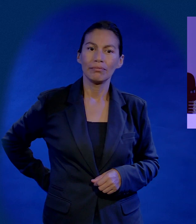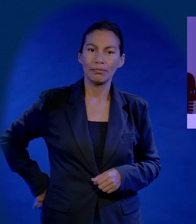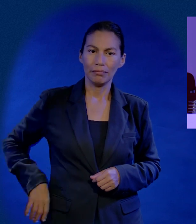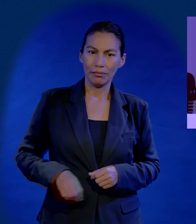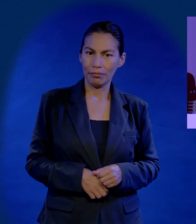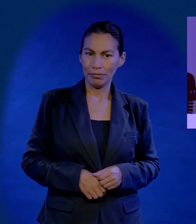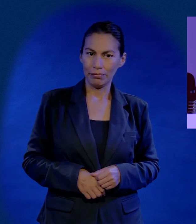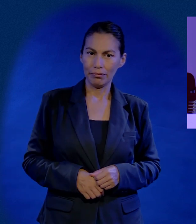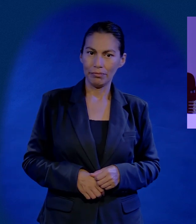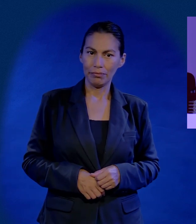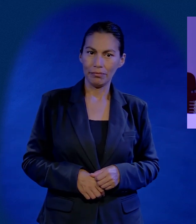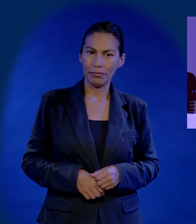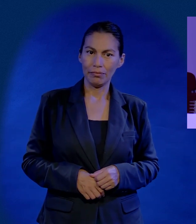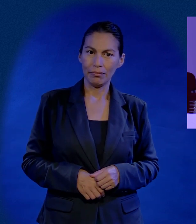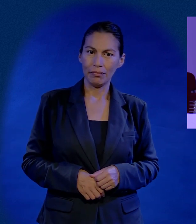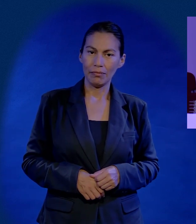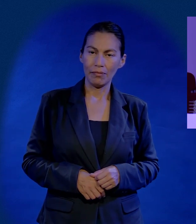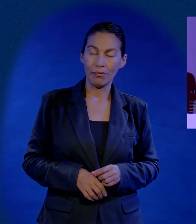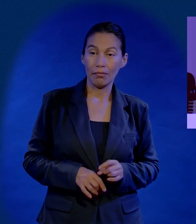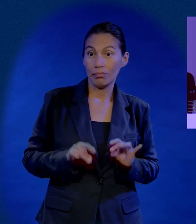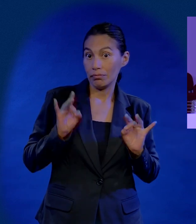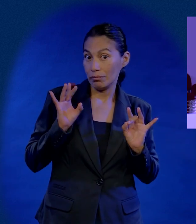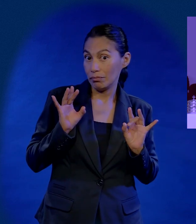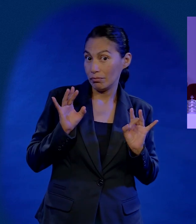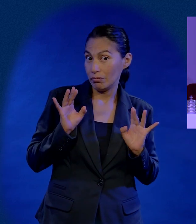Cuando venía mi mamá, me escondía.